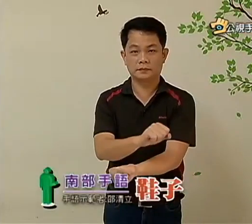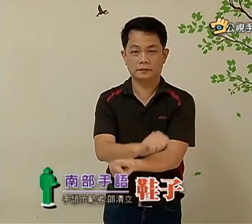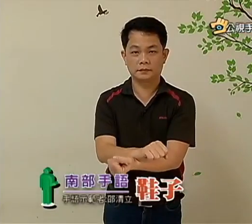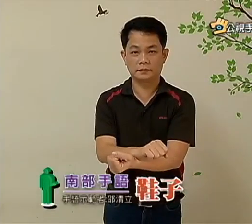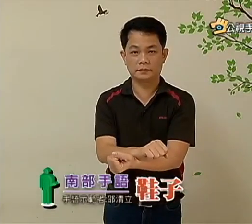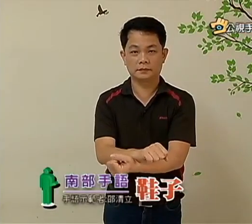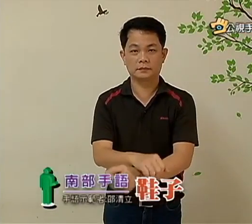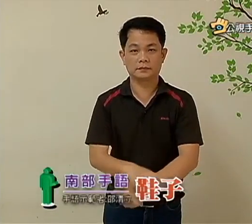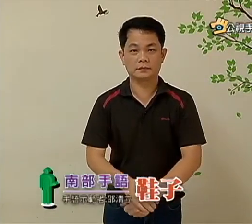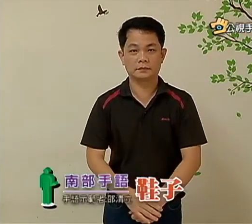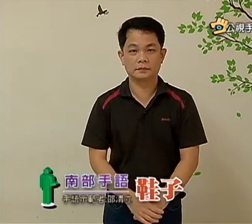子，